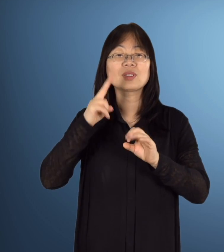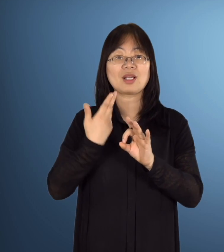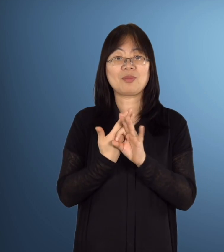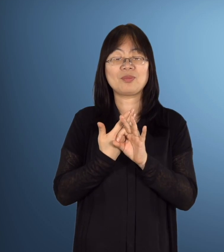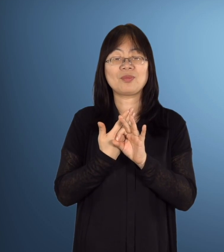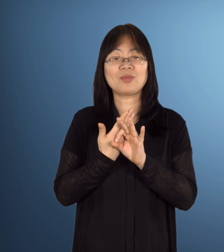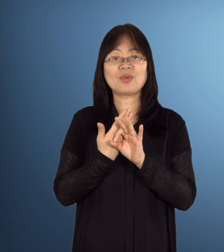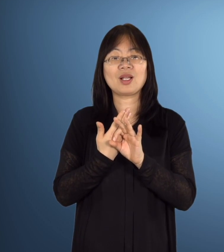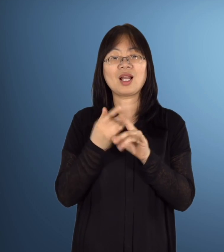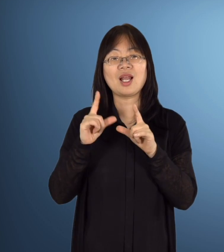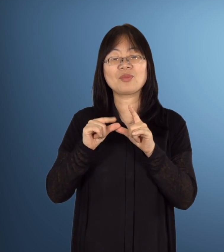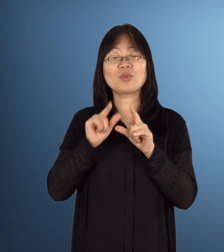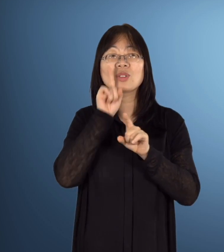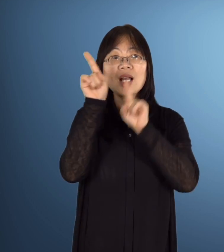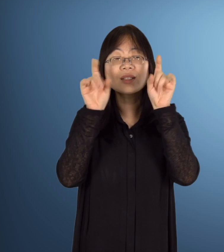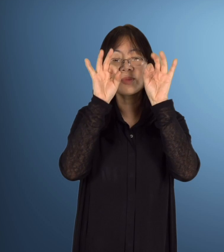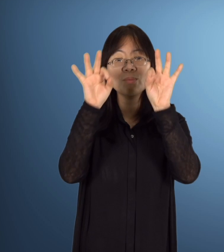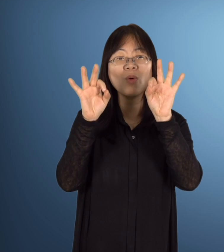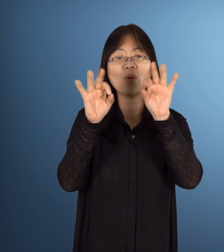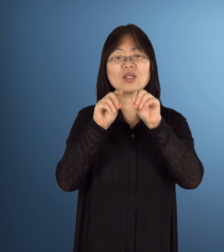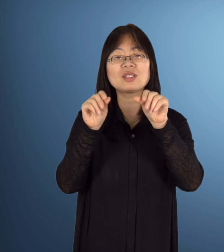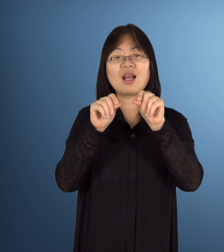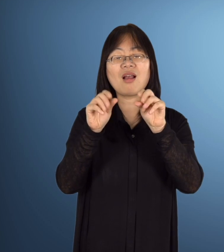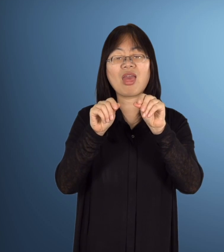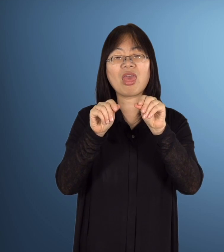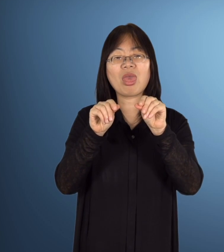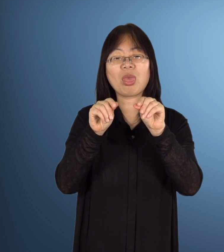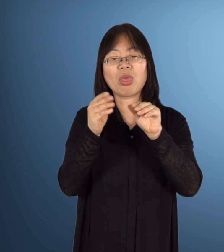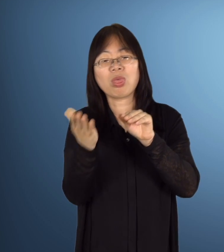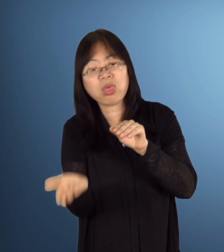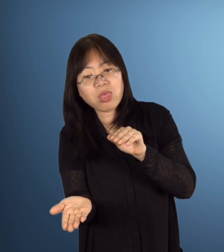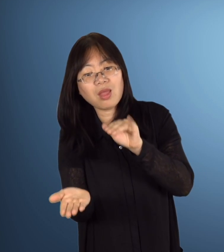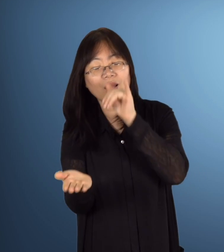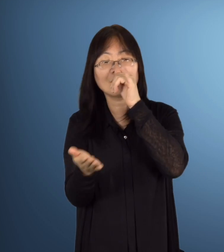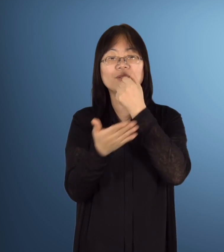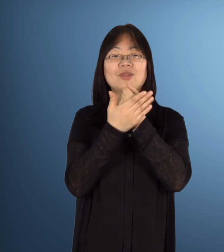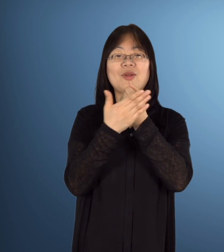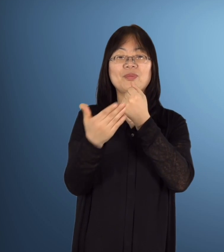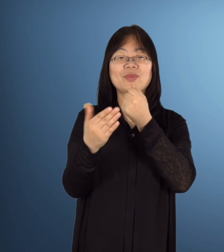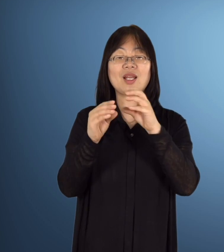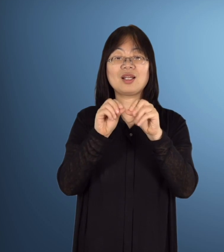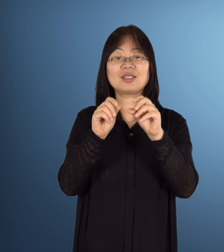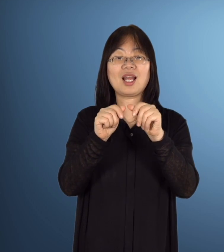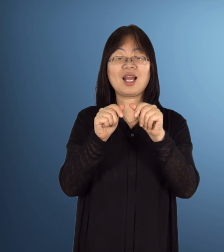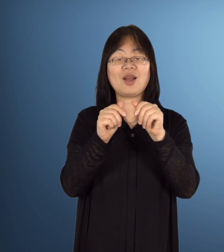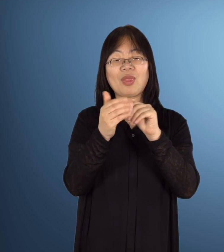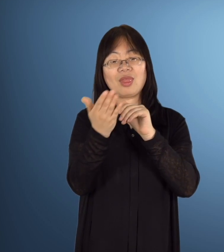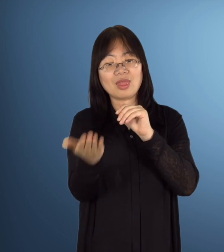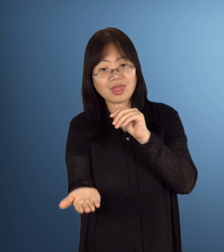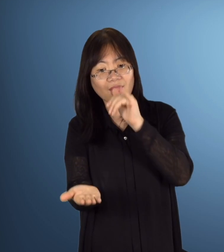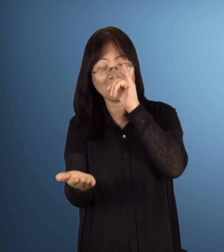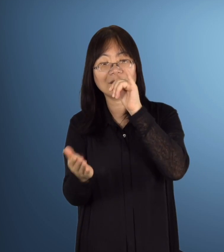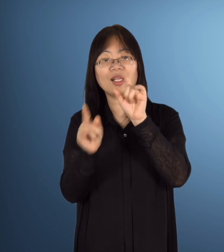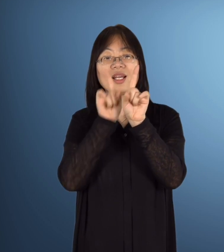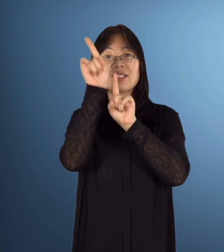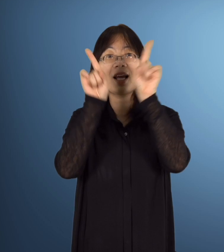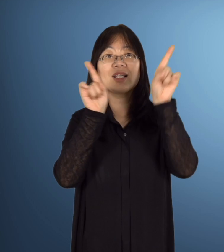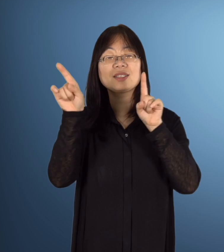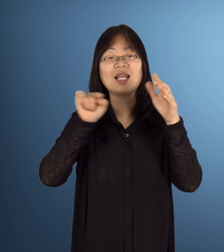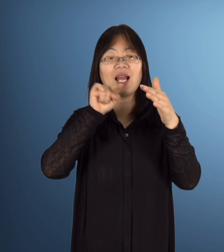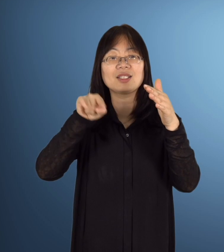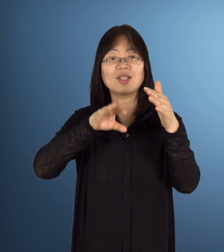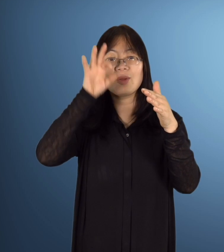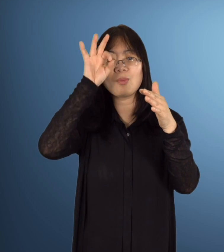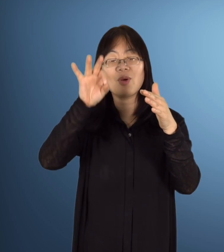심하면 일부 가지들은 땅바닥에 대어져요. 그러면 땅바닥에 대어진